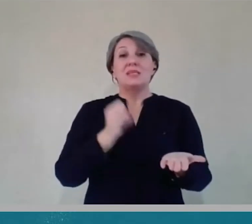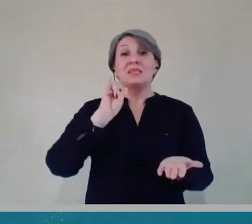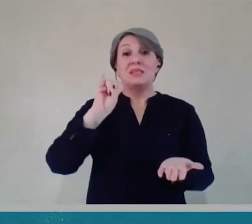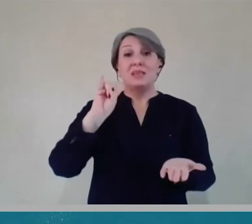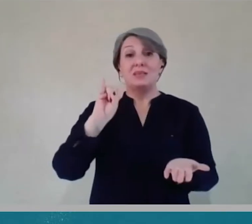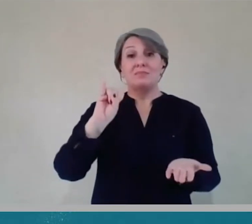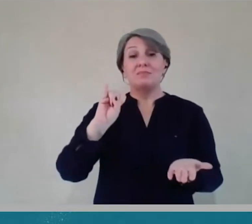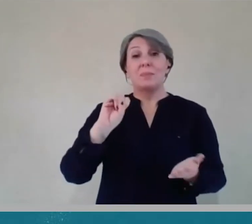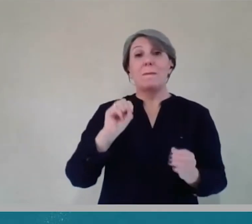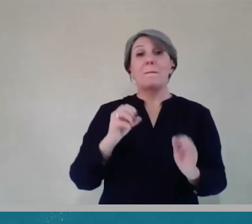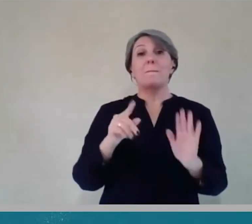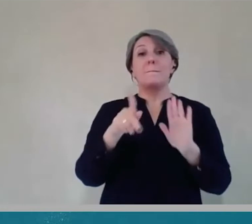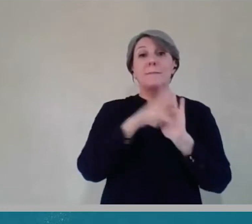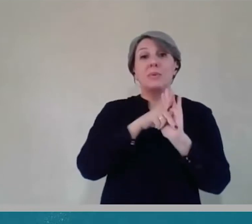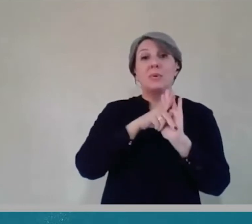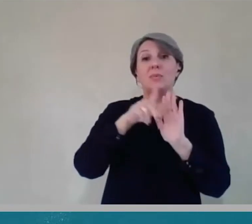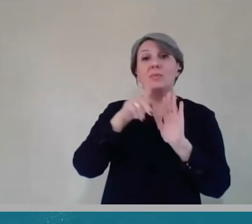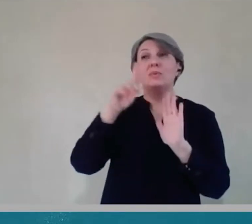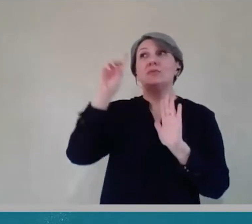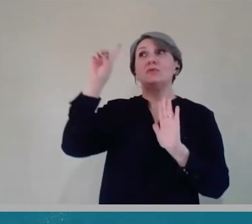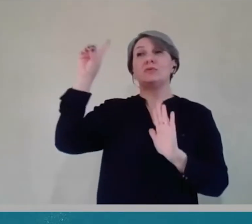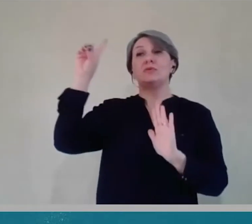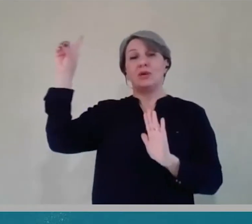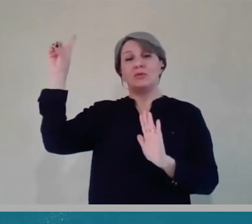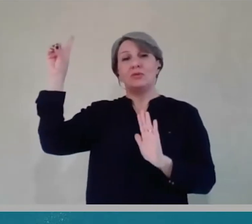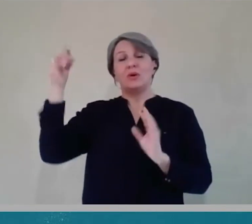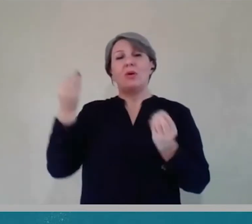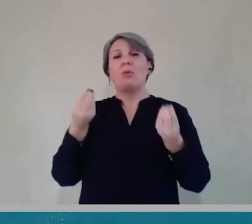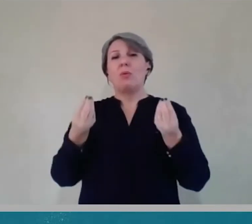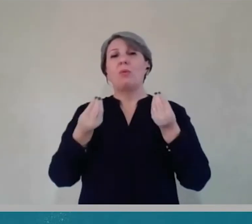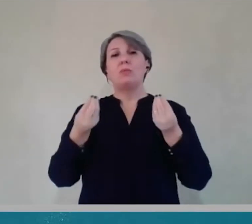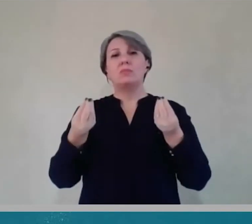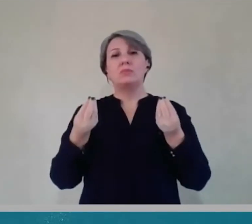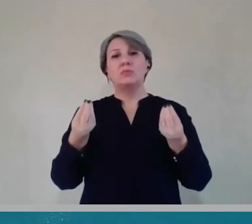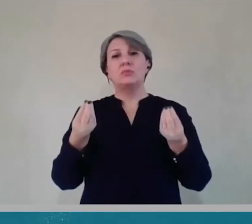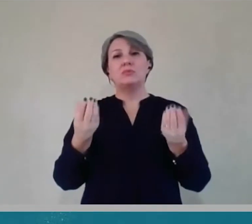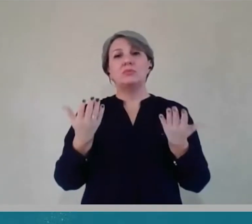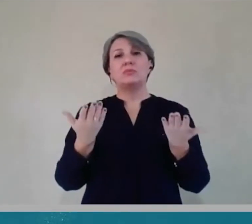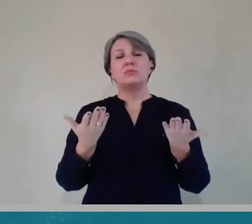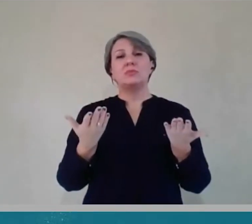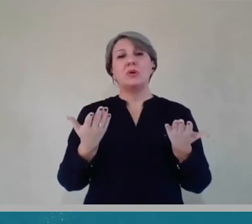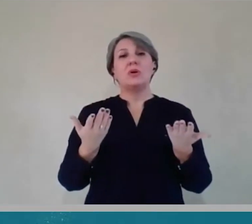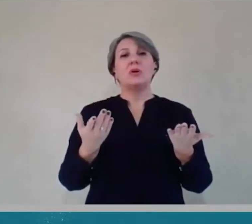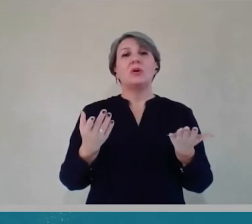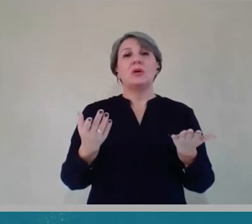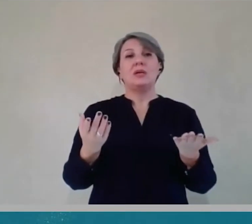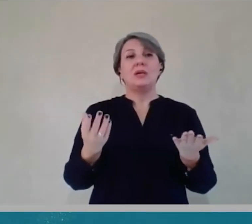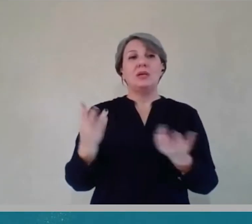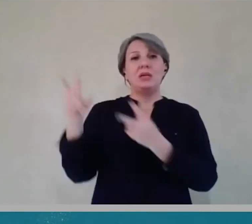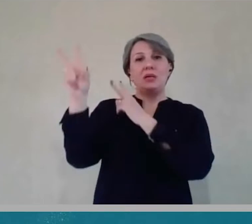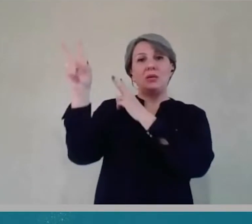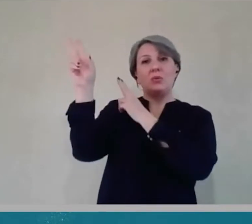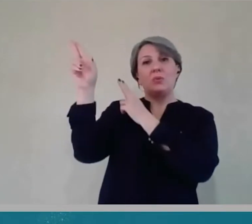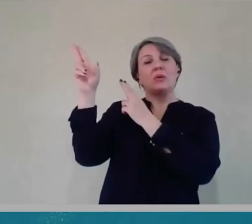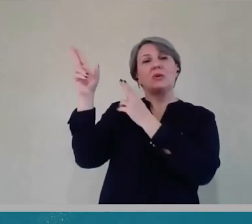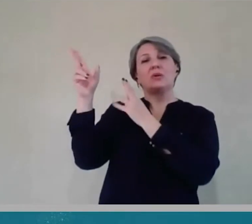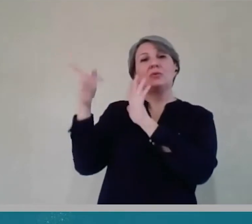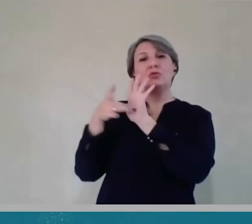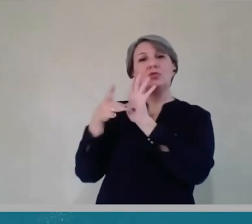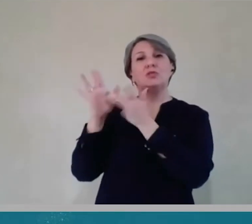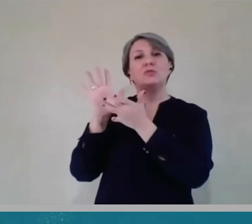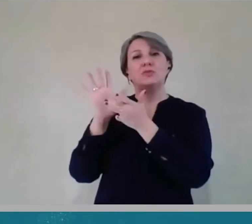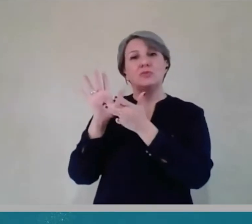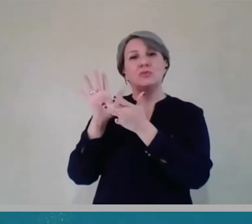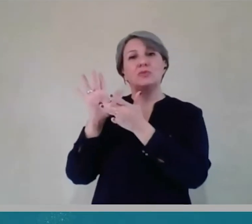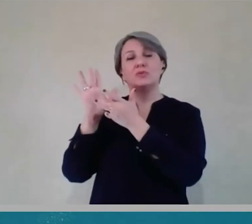Deus, pertencemos ao céu, como Jesus veio aqui na terra, né? Ele disse: